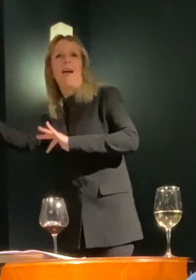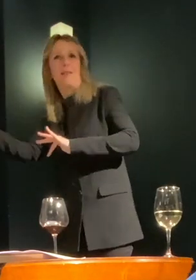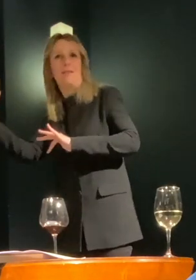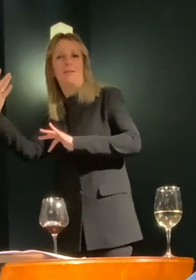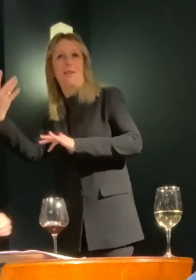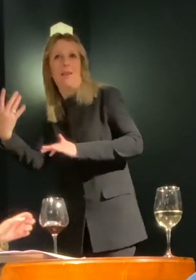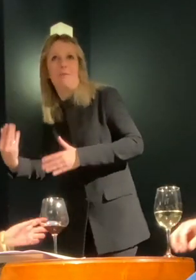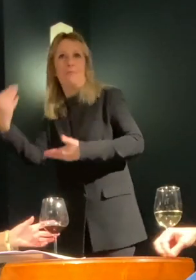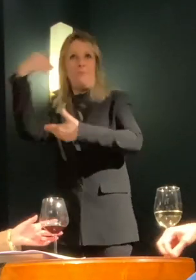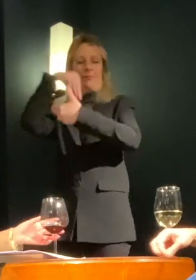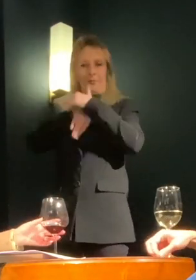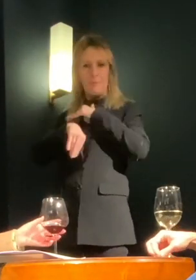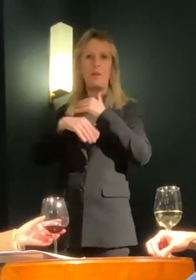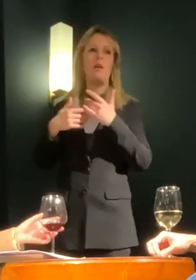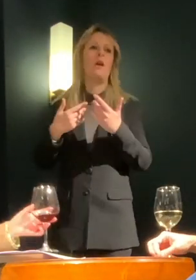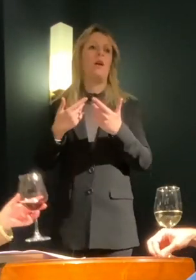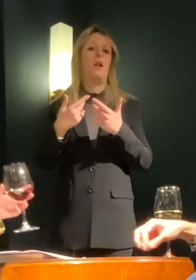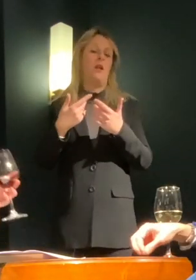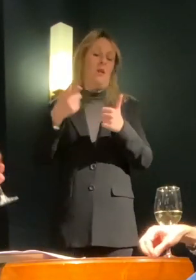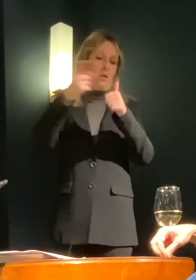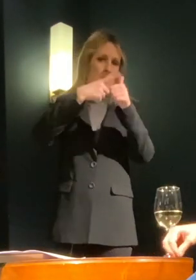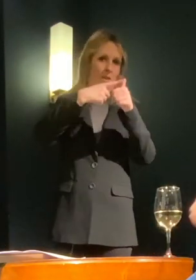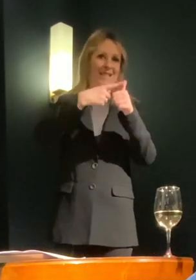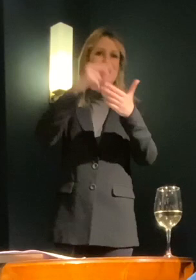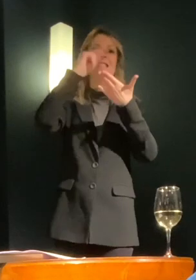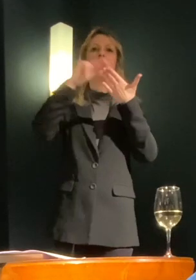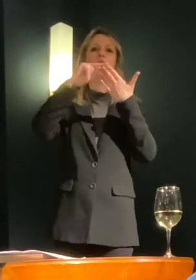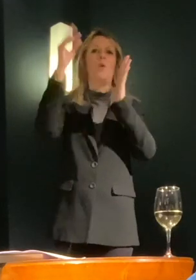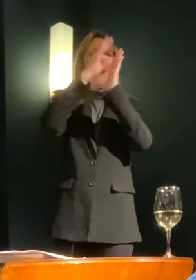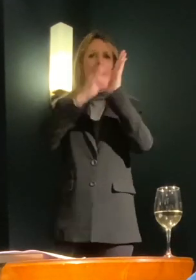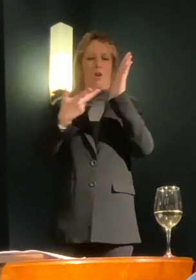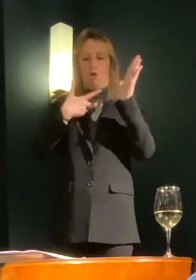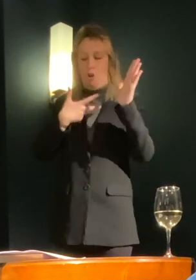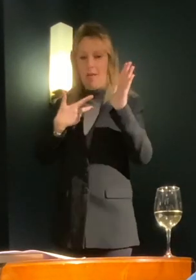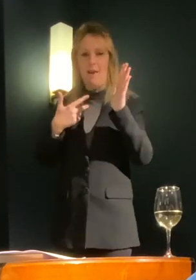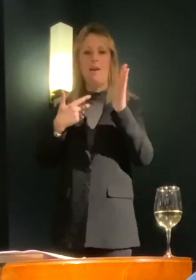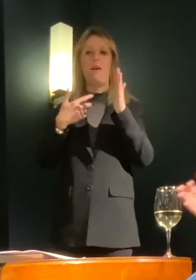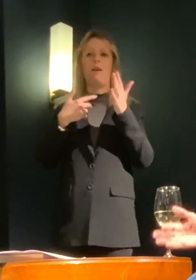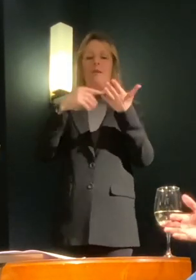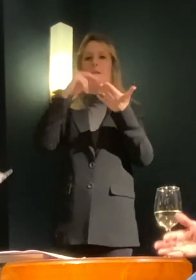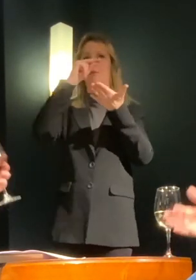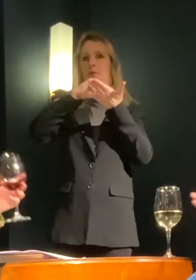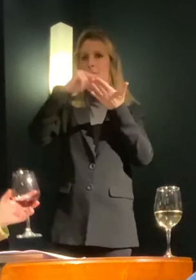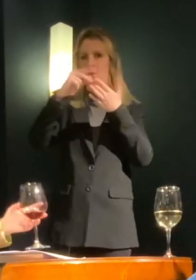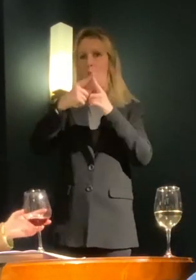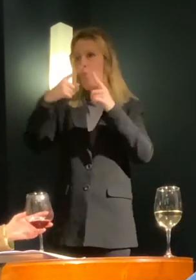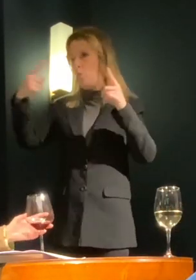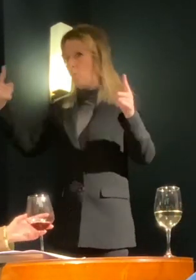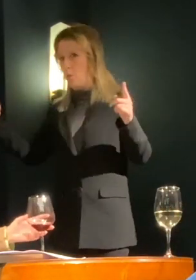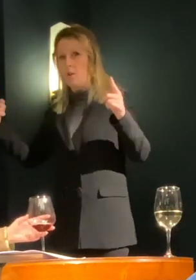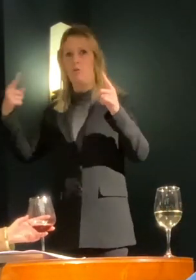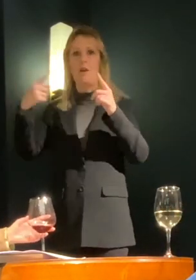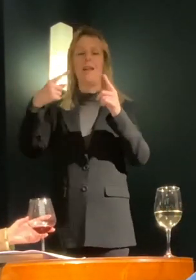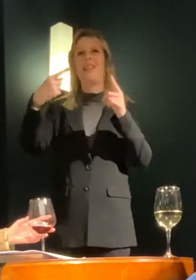cui intanto è una scrittura più tecnica. Devi seguire delle regole, devi seguire una lunghezza. Io, per esempio, in sceneggiatura ho puntate da